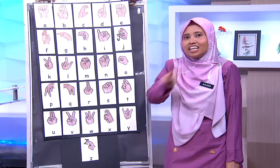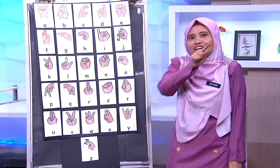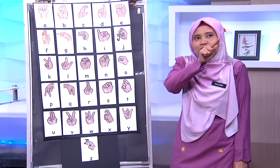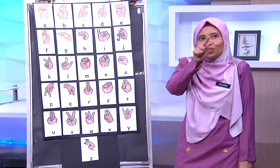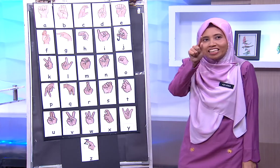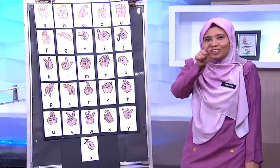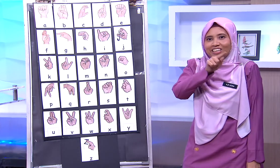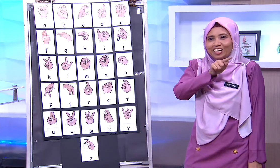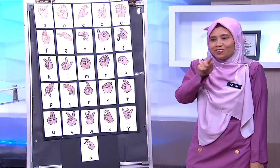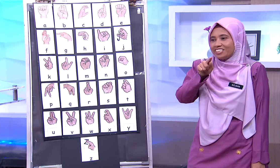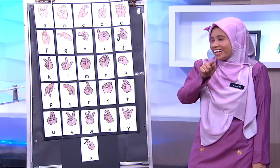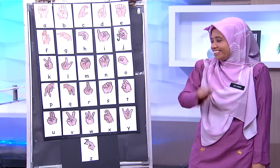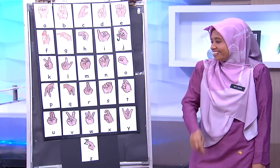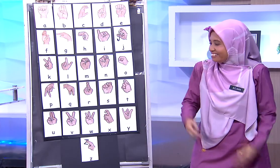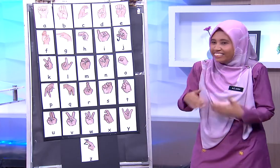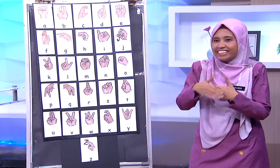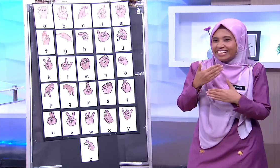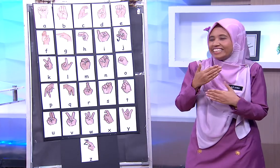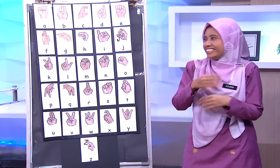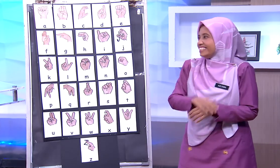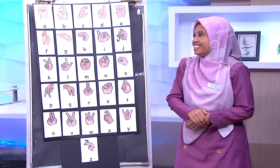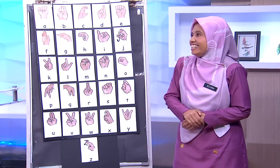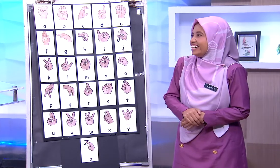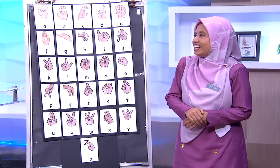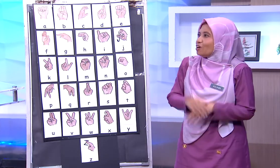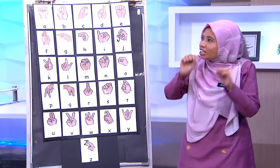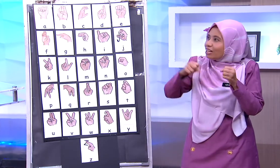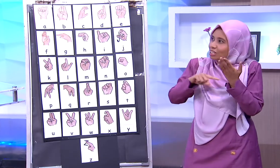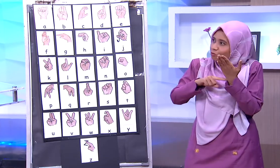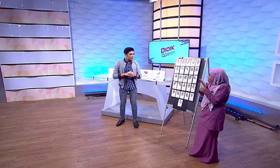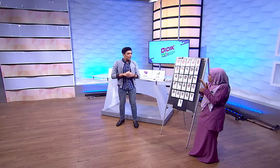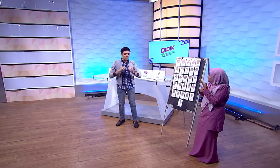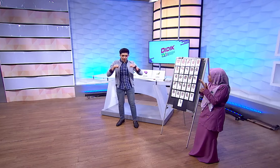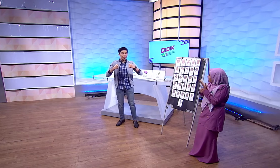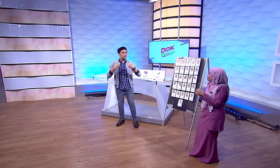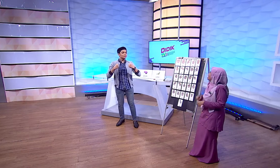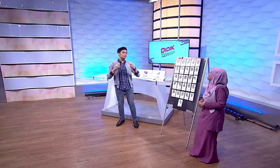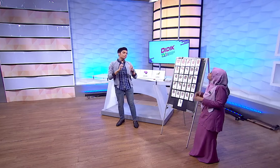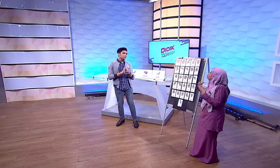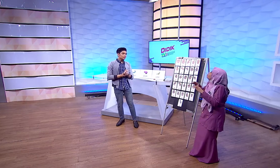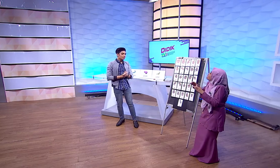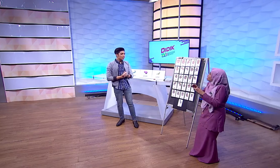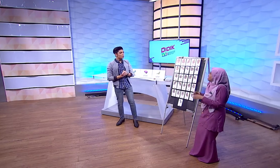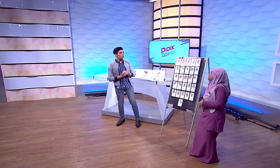ukiss diudara seneng-seneng gay betul jemaah boleh semula boleh Oke coba-coba